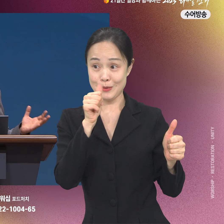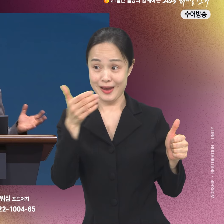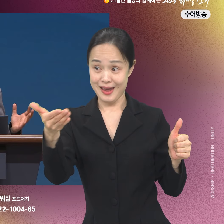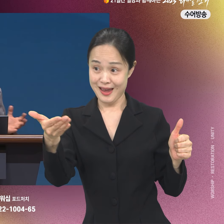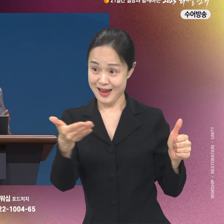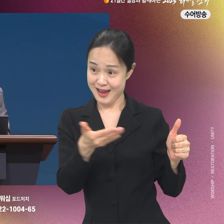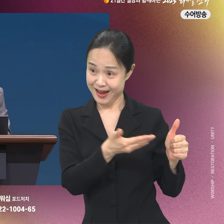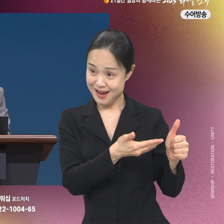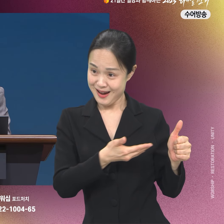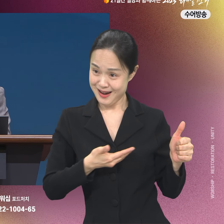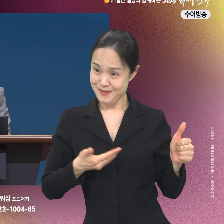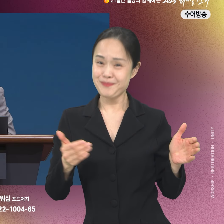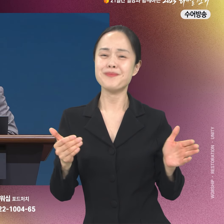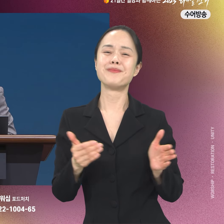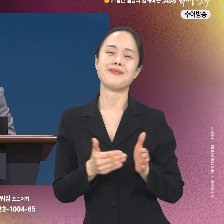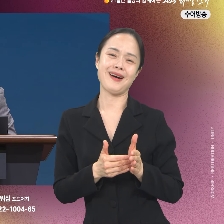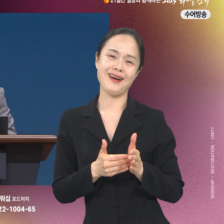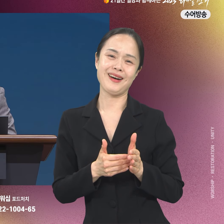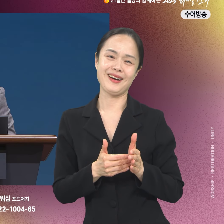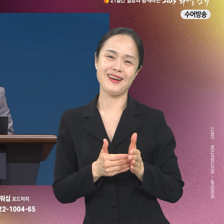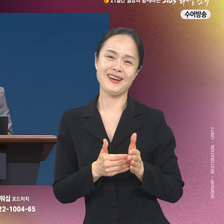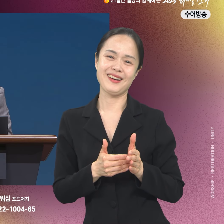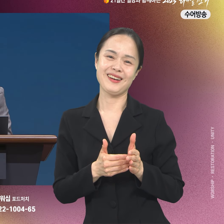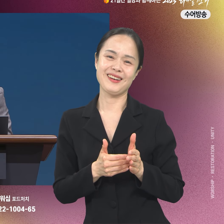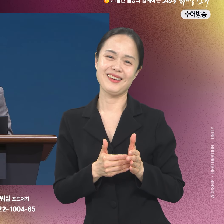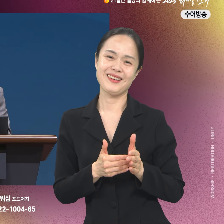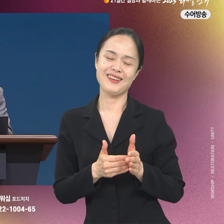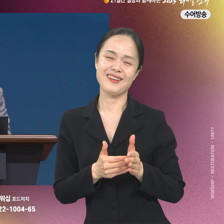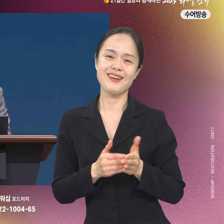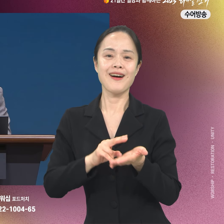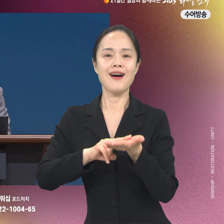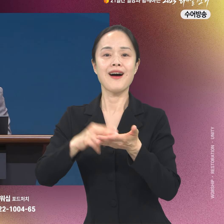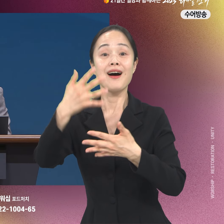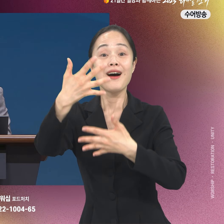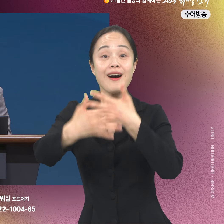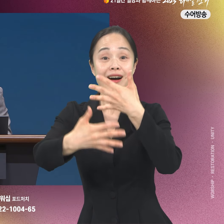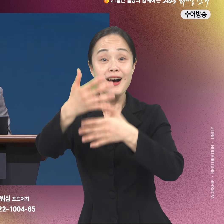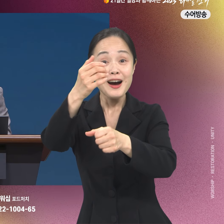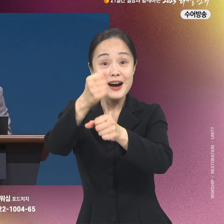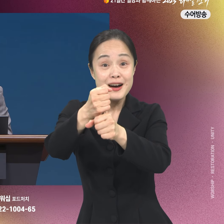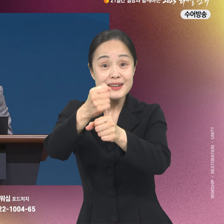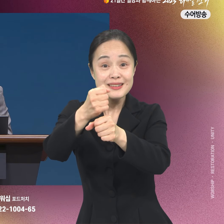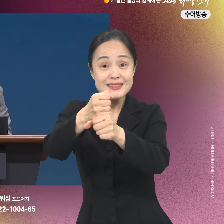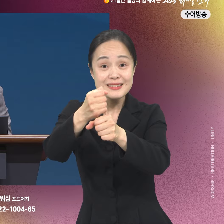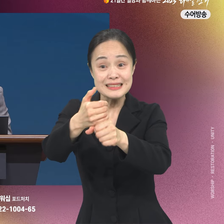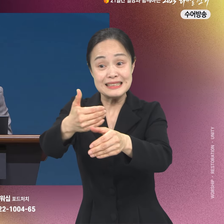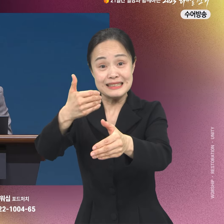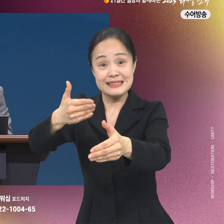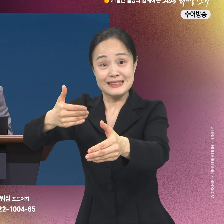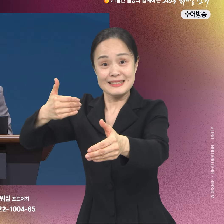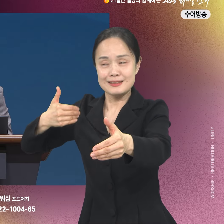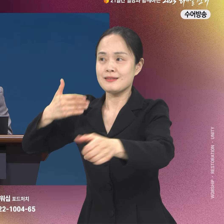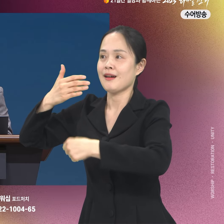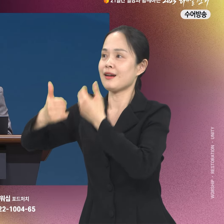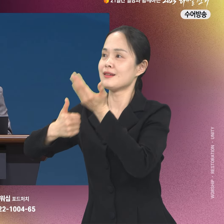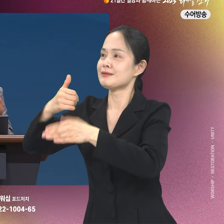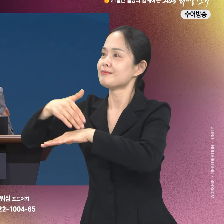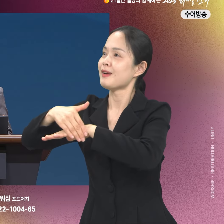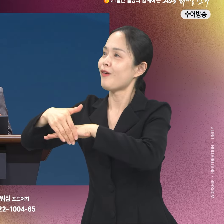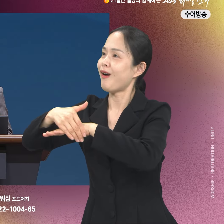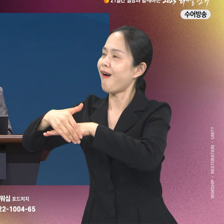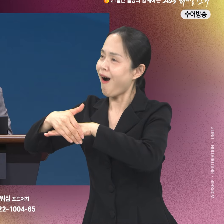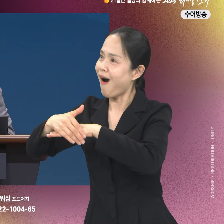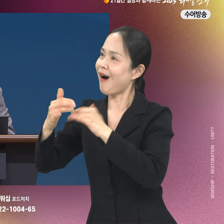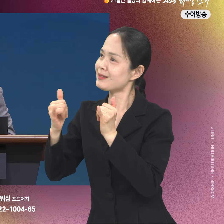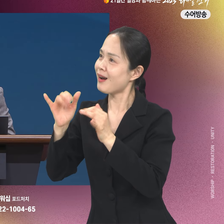저는 제가 이 작품을 만들기 위해서 준비되는 과정이었다는 걸 뒤늦게 깨닫게 됐어요. 그런데 놀랍게도